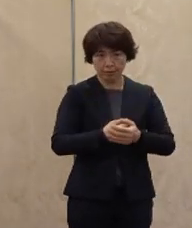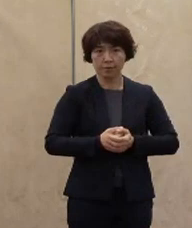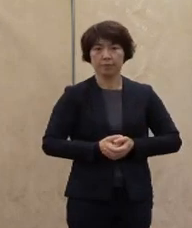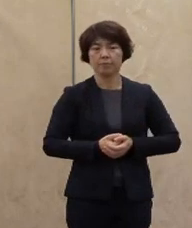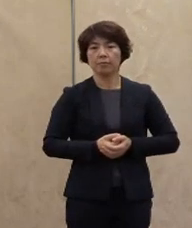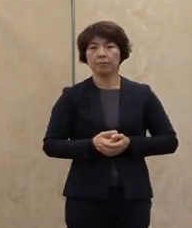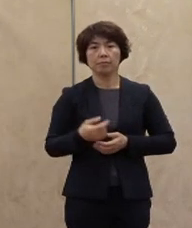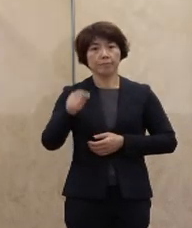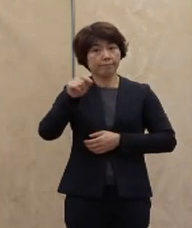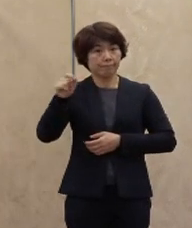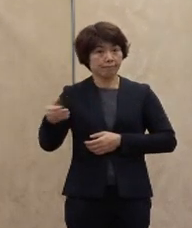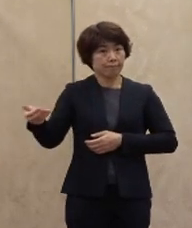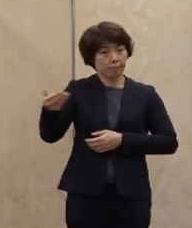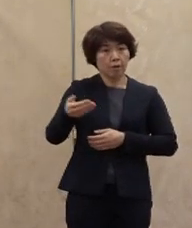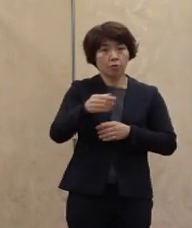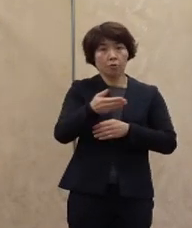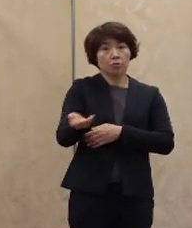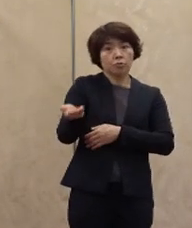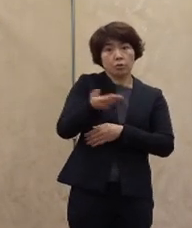します。